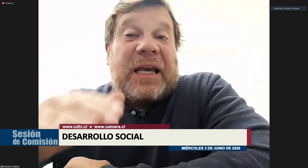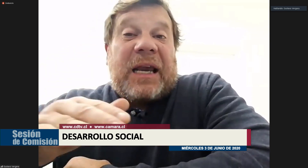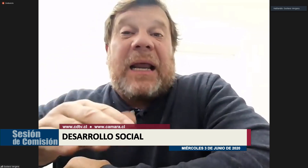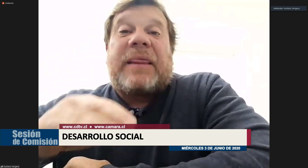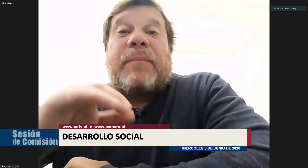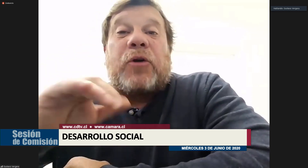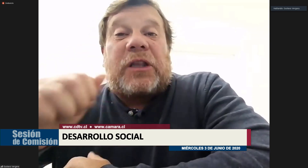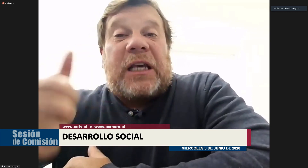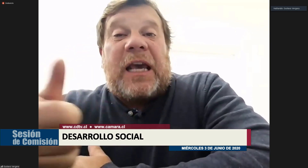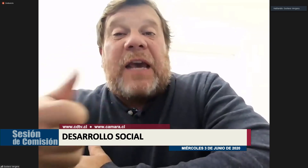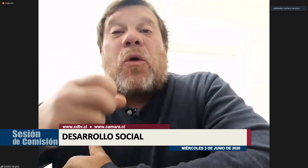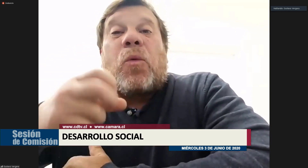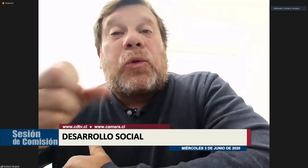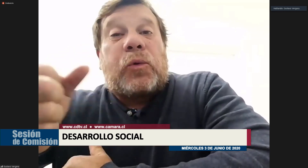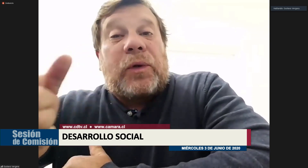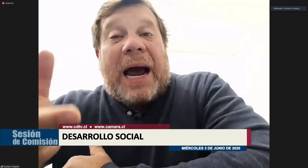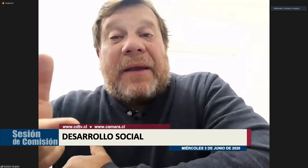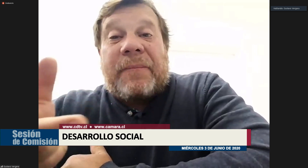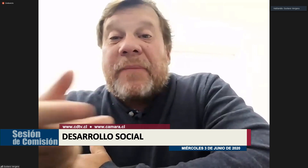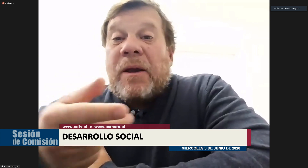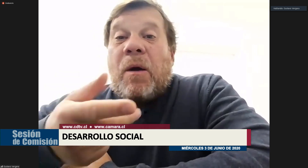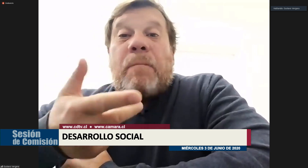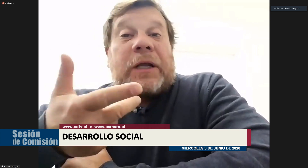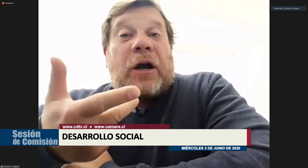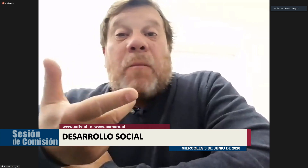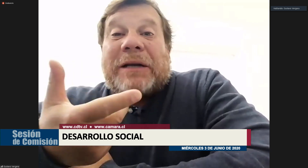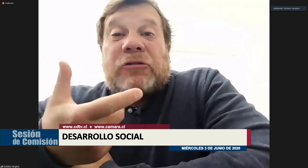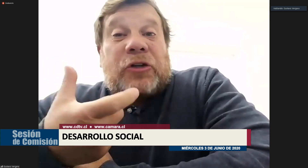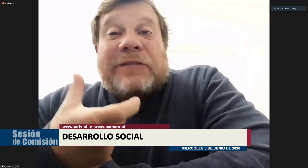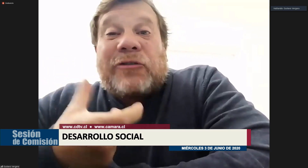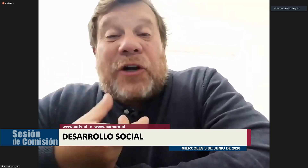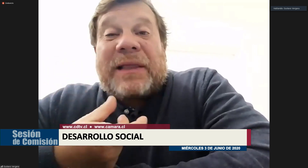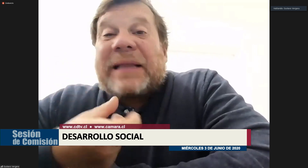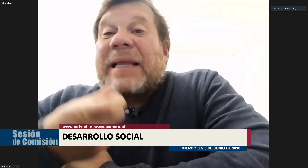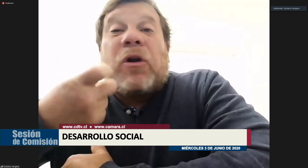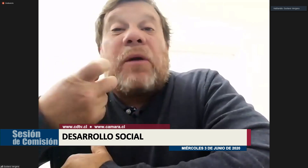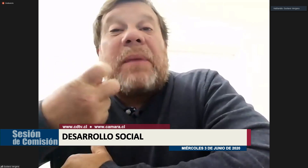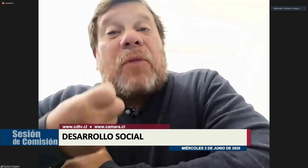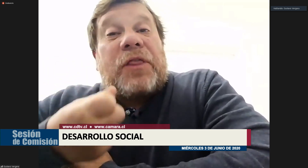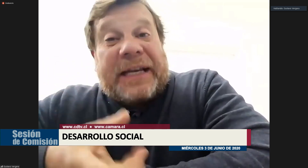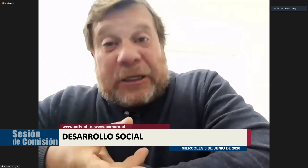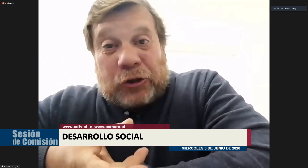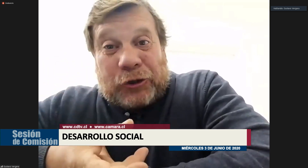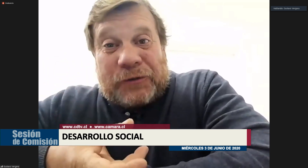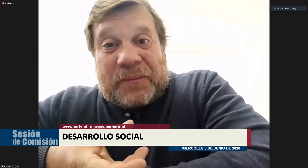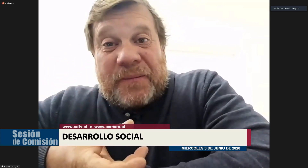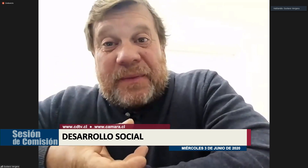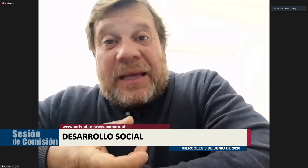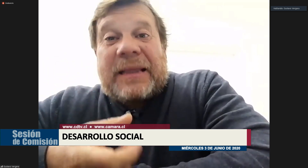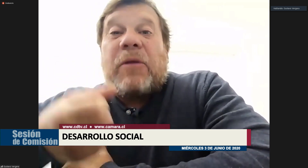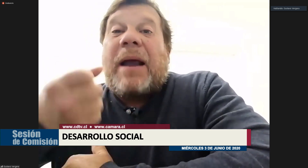infantiles, deportivos, culturales, porque como personas sordas tenemos los mismos derechos, tenemos la